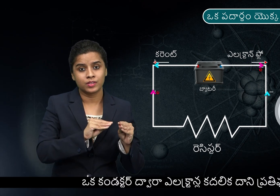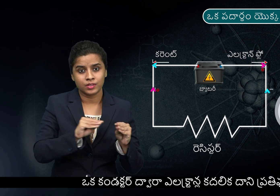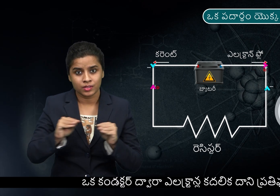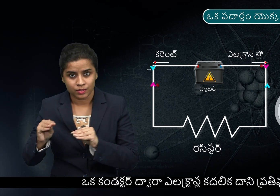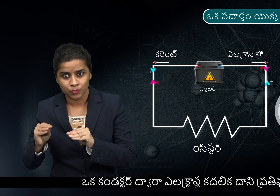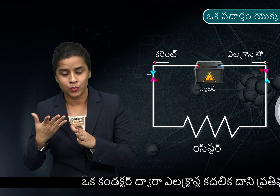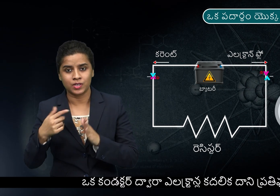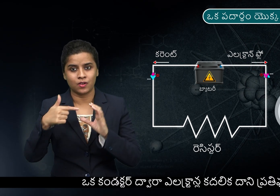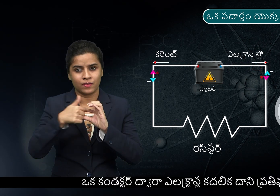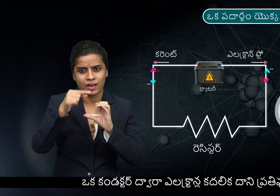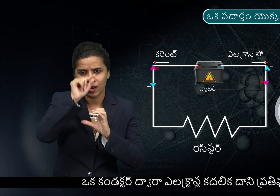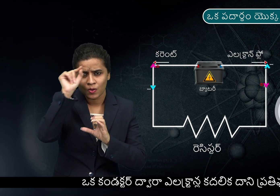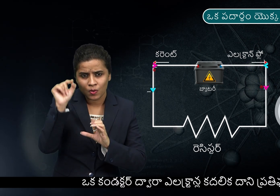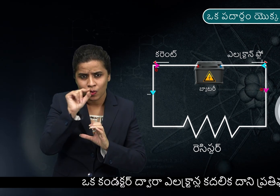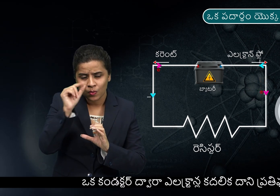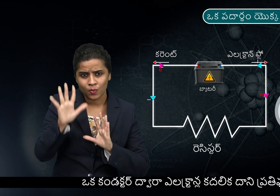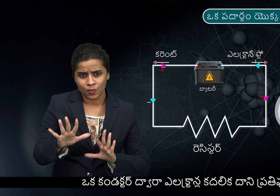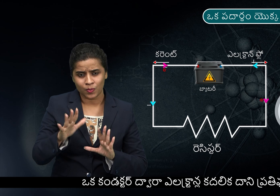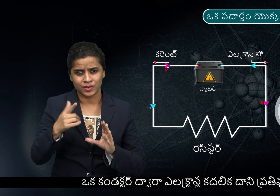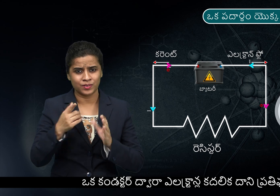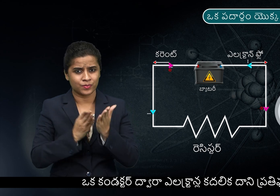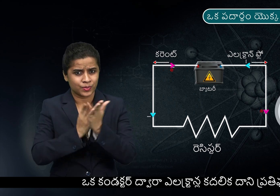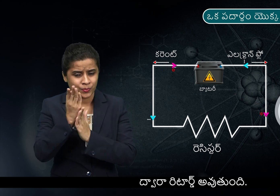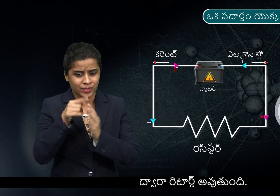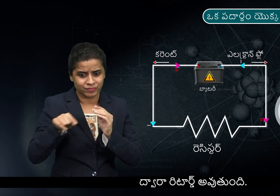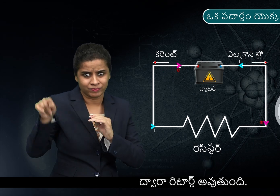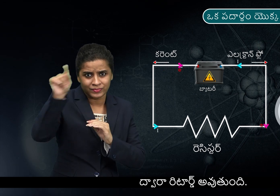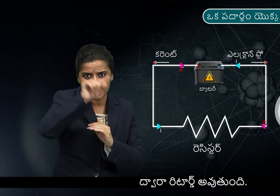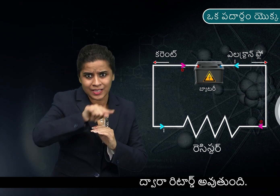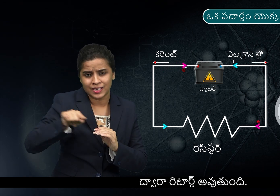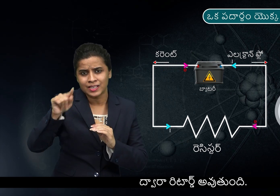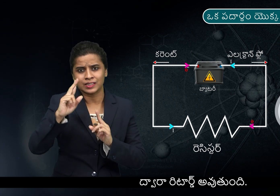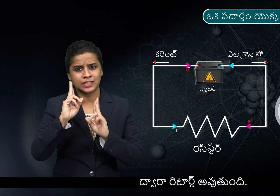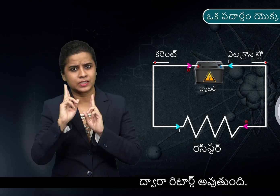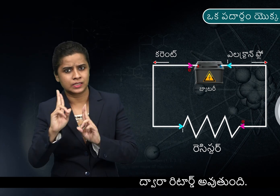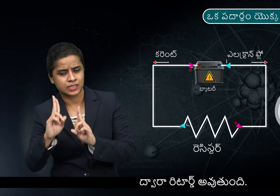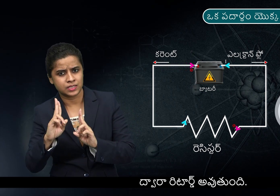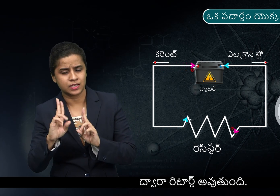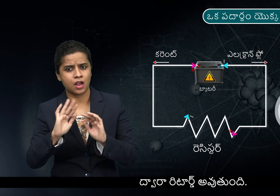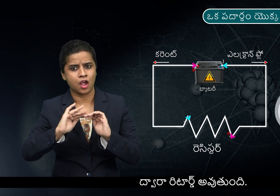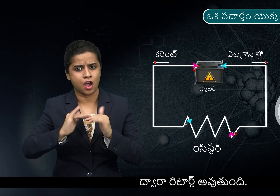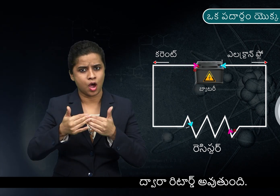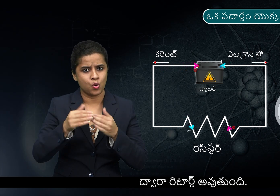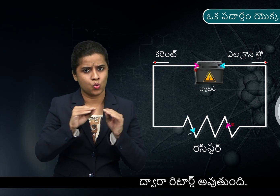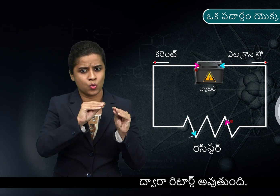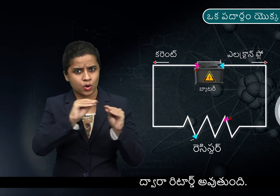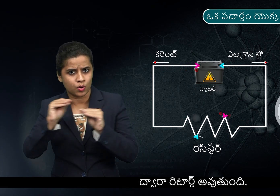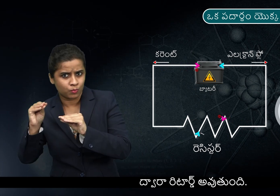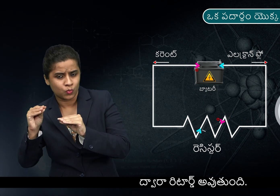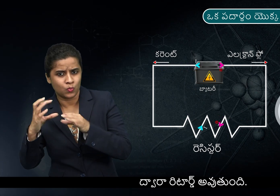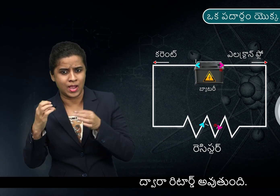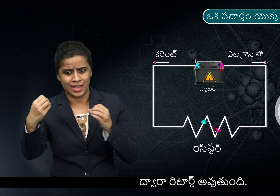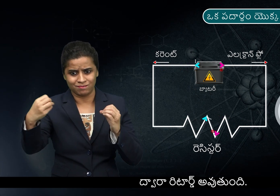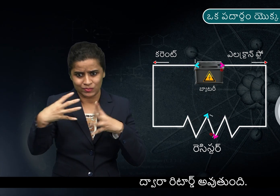అందువలన ఒక కండక్టర్ ద్వారా ఎలక్ట్రాన్ల కదలిక దాని ప్రతిఘటన ద్వారా రిటార్డ్ అవుతుంది.